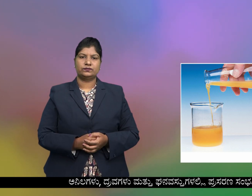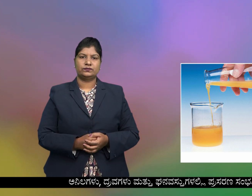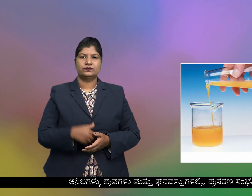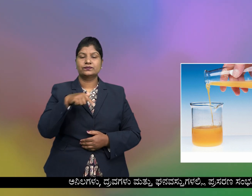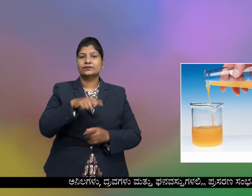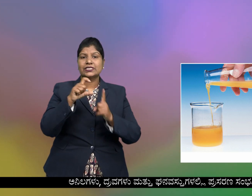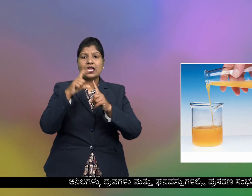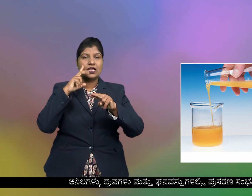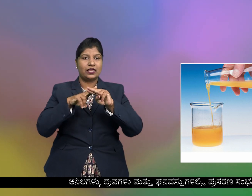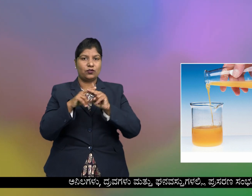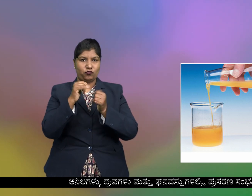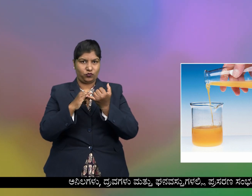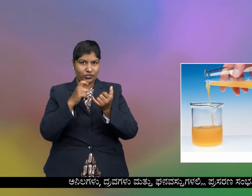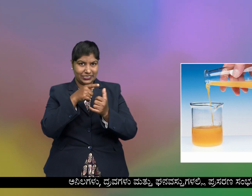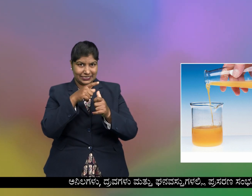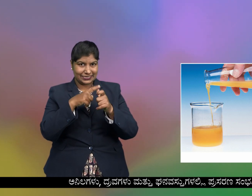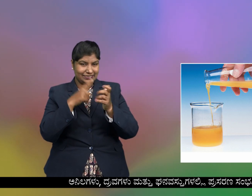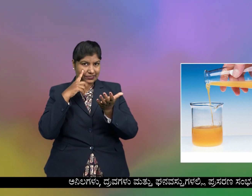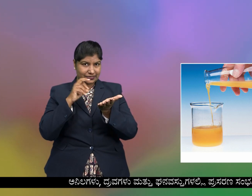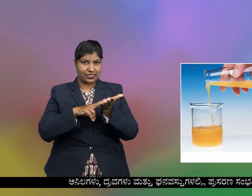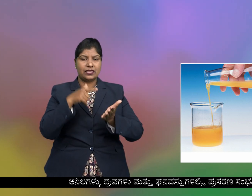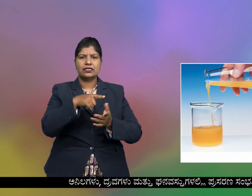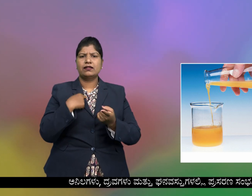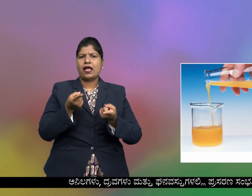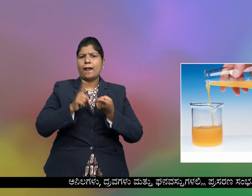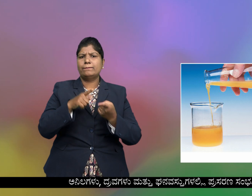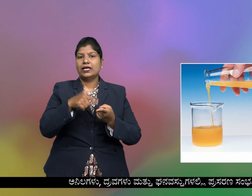ಅನಿಲಗಳು, ದ್ರವಗಳು ಮತ್ತು ಘನವಸ್ತುಗಳಲ್ಲಿ ಪ್ರಸರಣ ಸಂಭವಿಸುತ್ತದೆ.